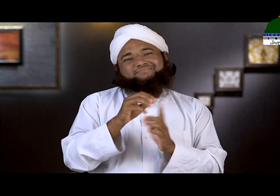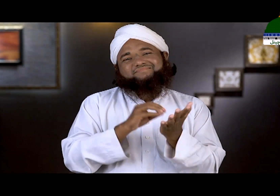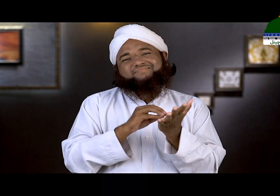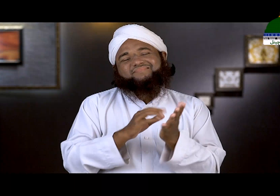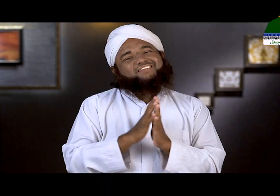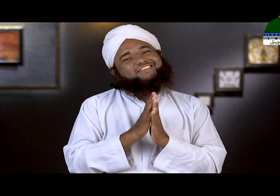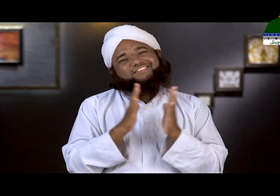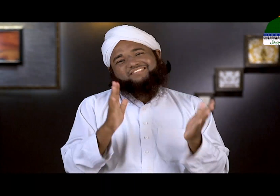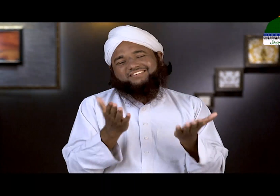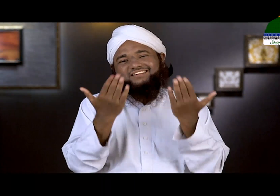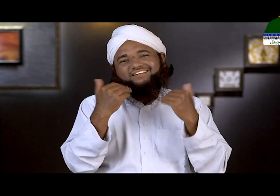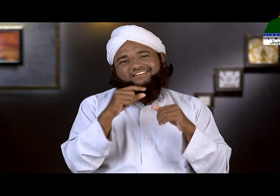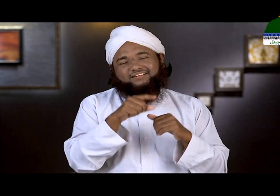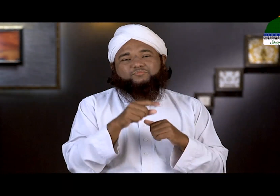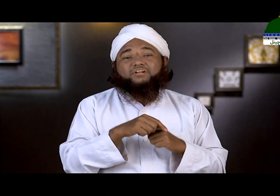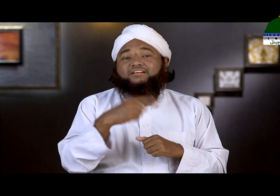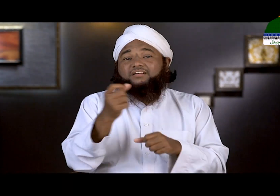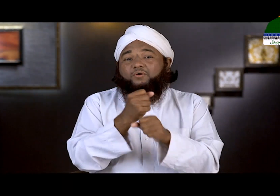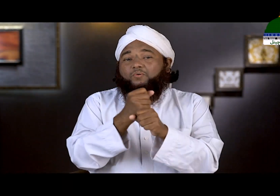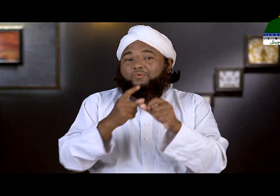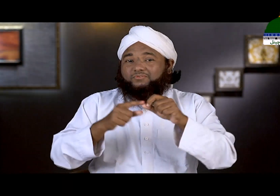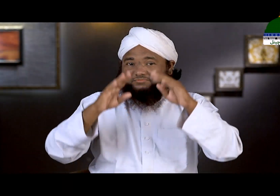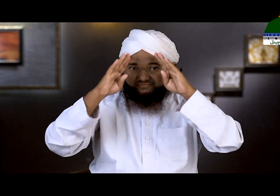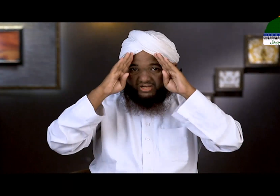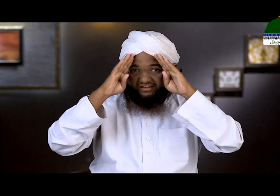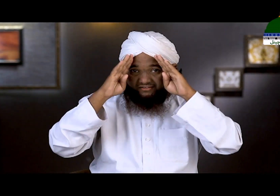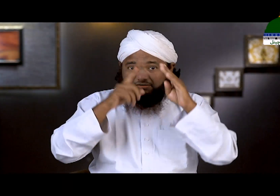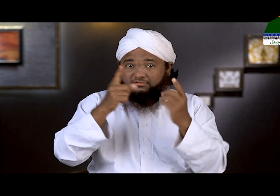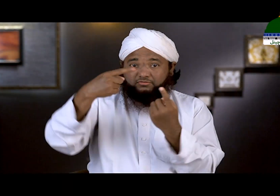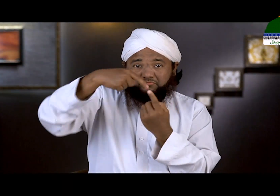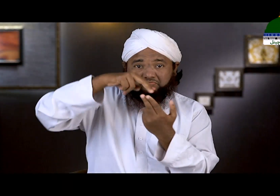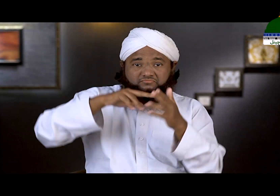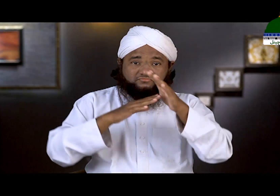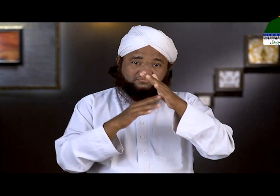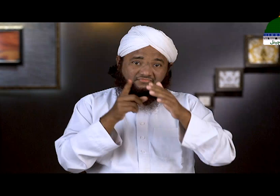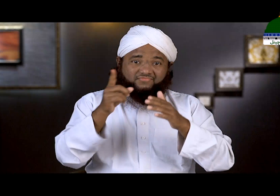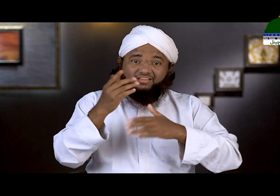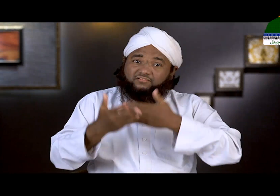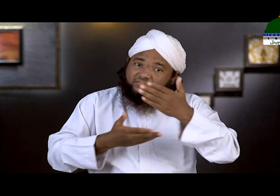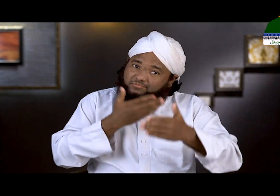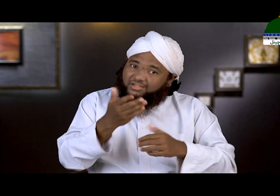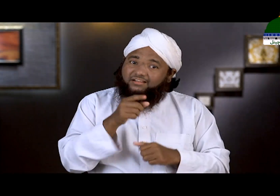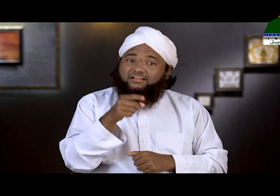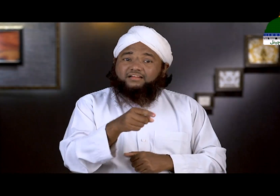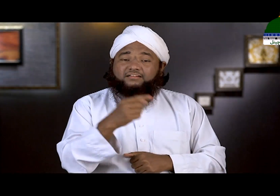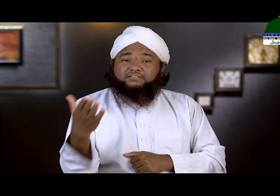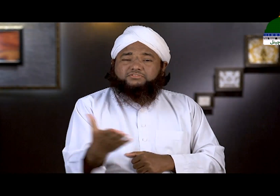رحمت اللہ علیہ فرماتے ہیں، ہوا شہر الصلاۃ علی النبی، یعنی شعبان نبی اکرم صلی اللہ